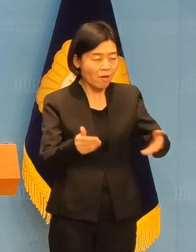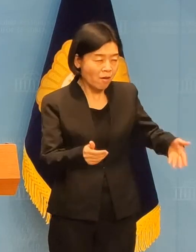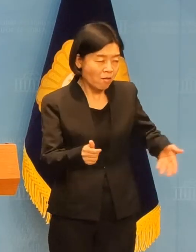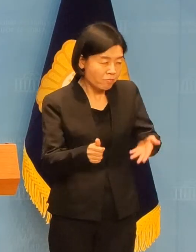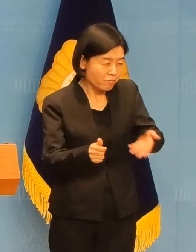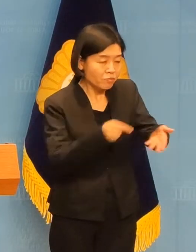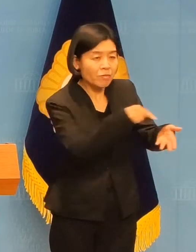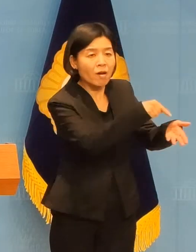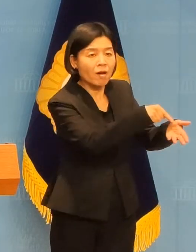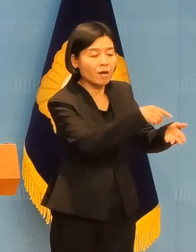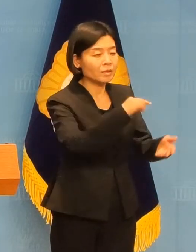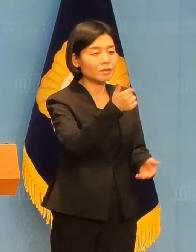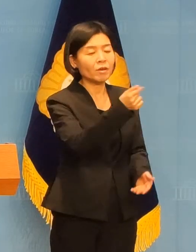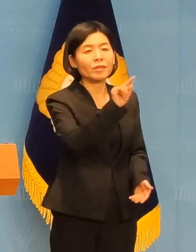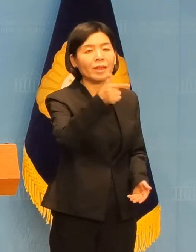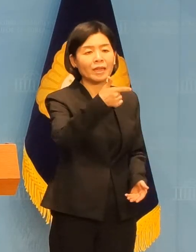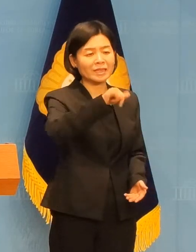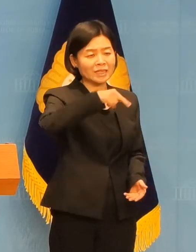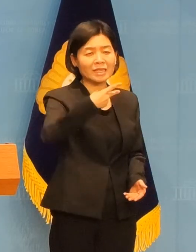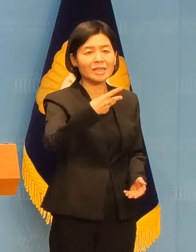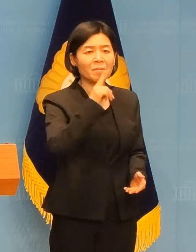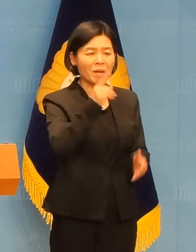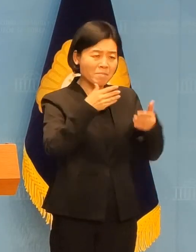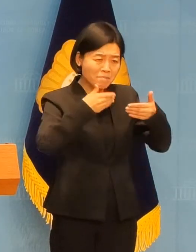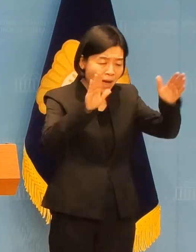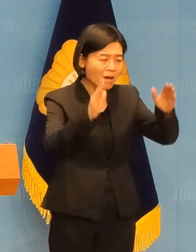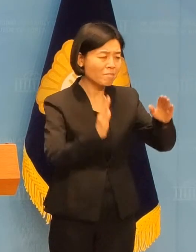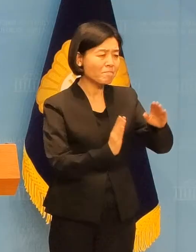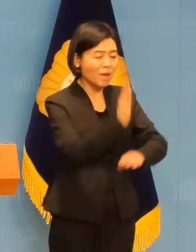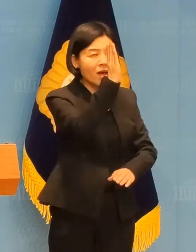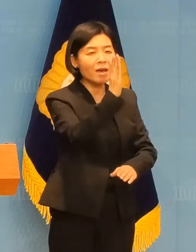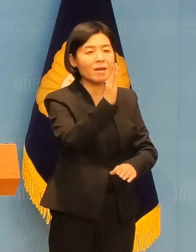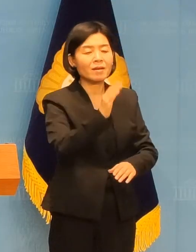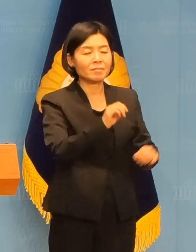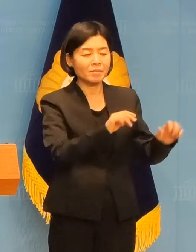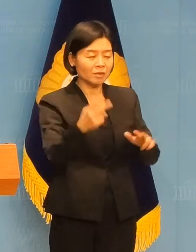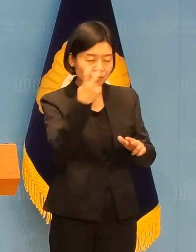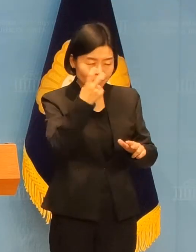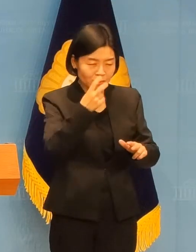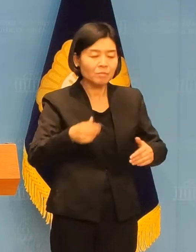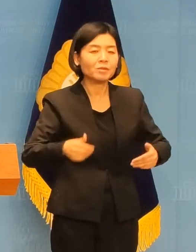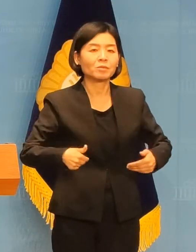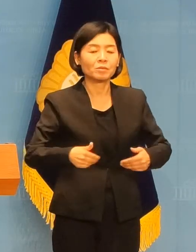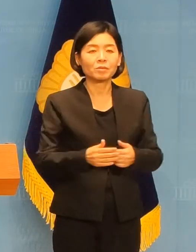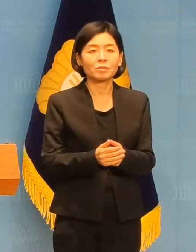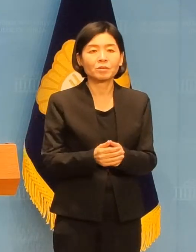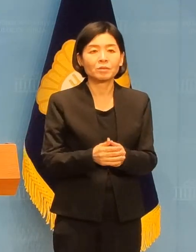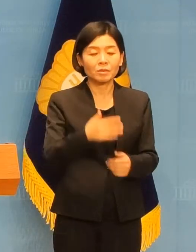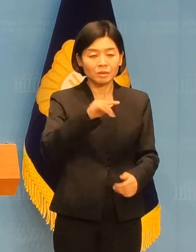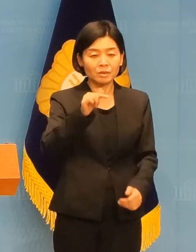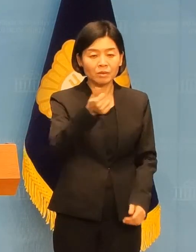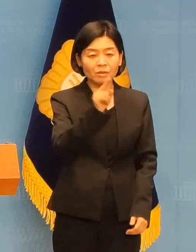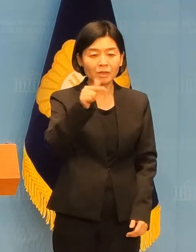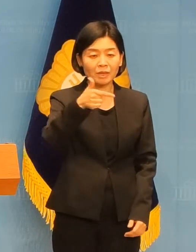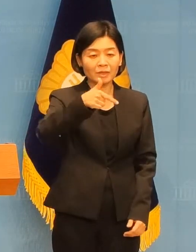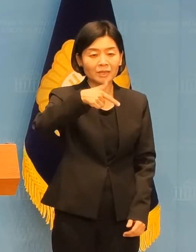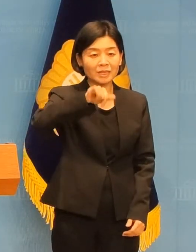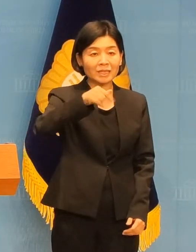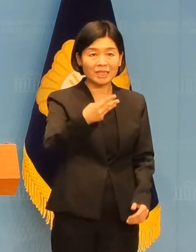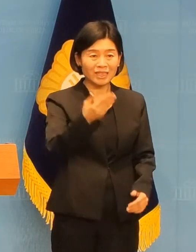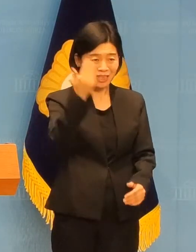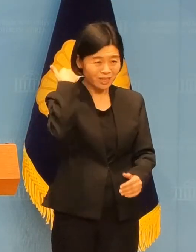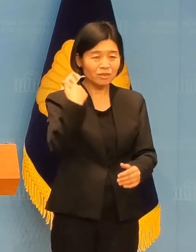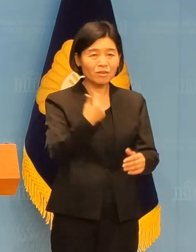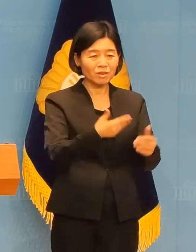망언 즉각 수사해야 합니다. 전직 강사인 전한기 씨가 국민이 선출한 대통령에게